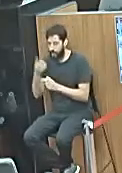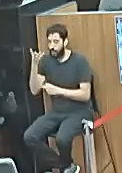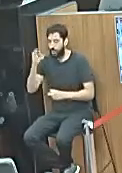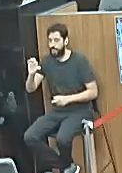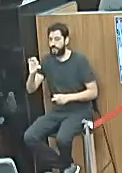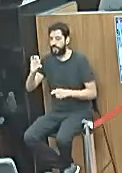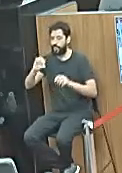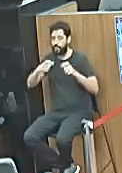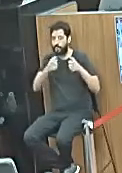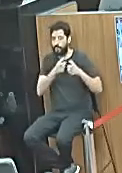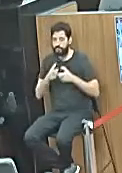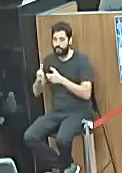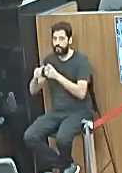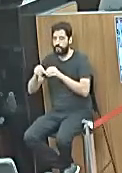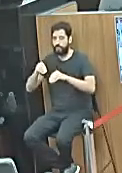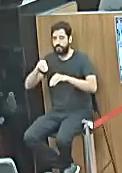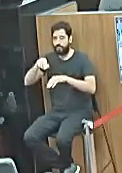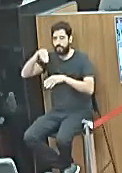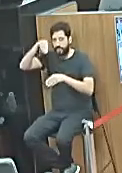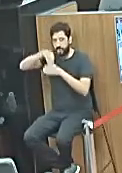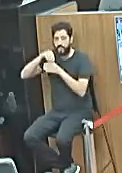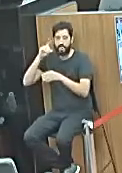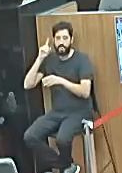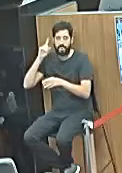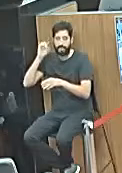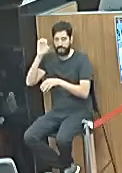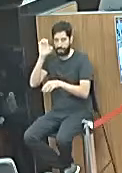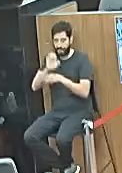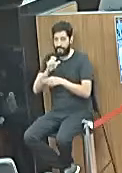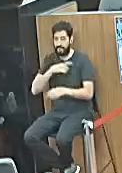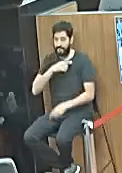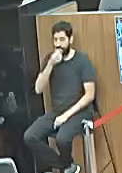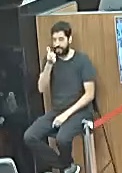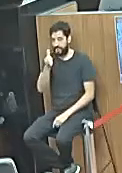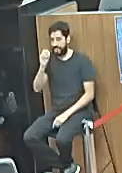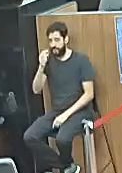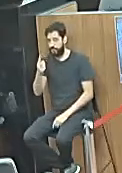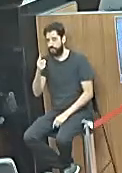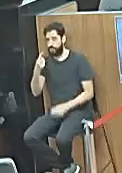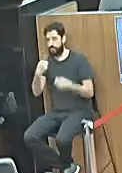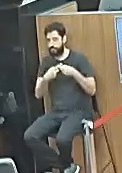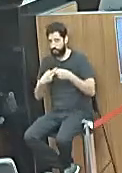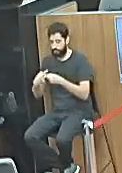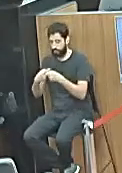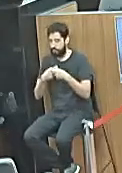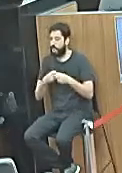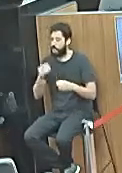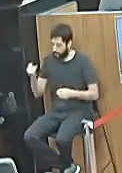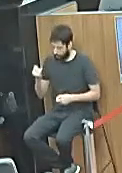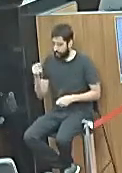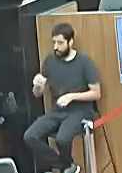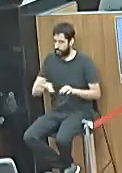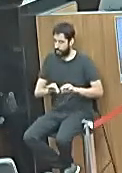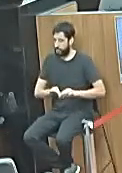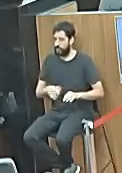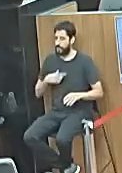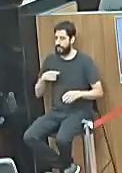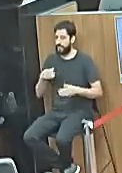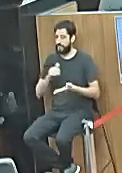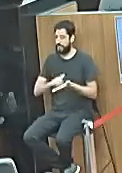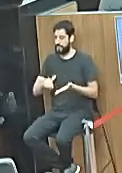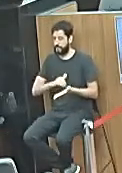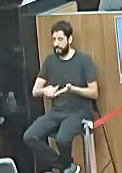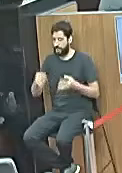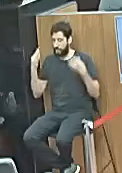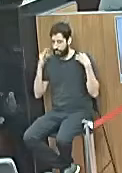cursos espalhados pelo estado que envolvem 601 municípios então é muito importante esse programa coordenado pela secretaria de turismo e